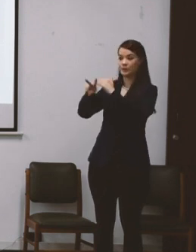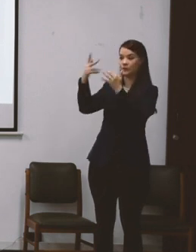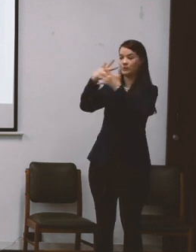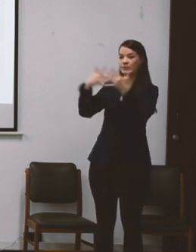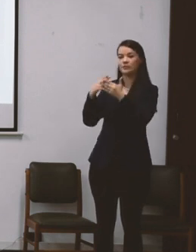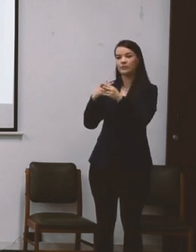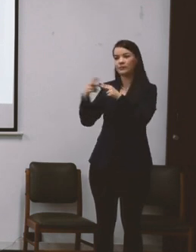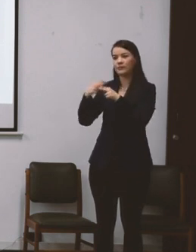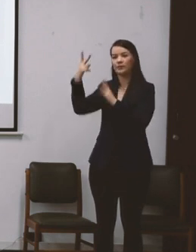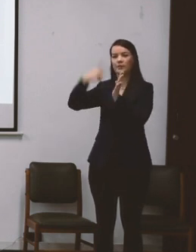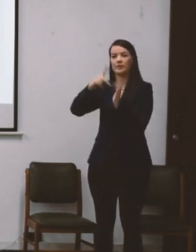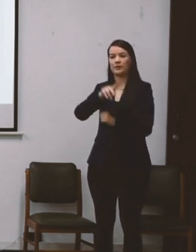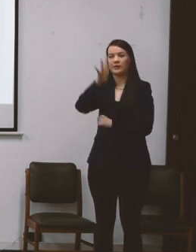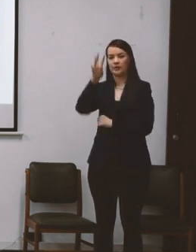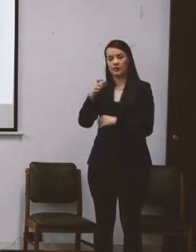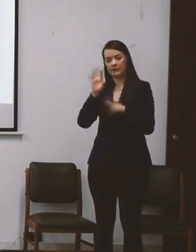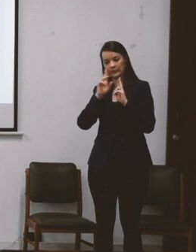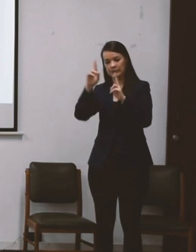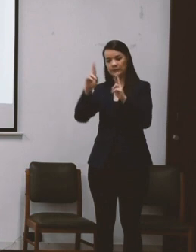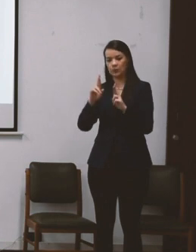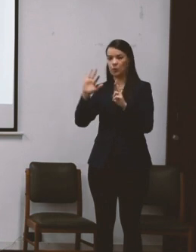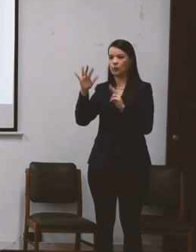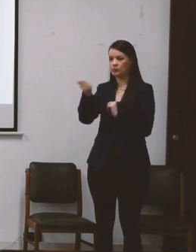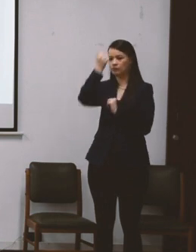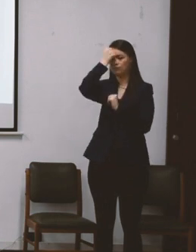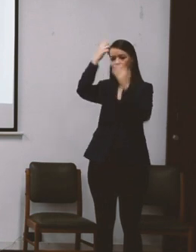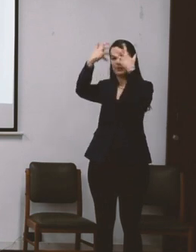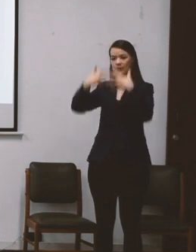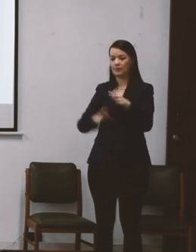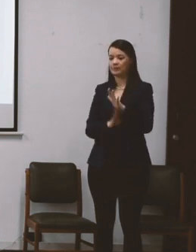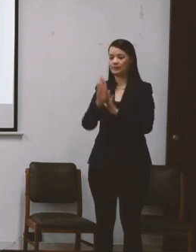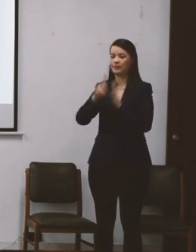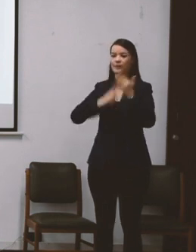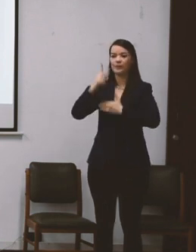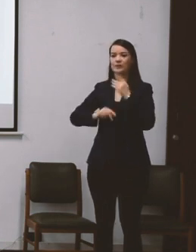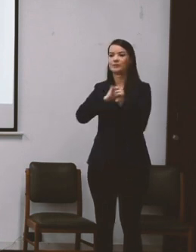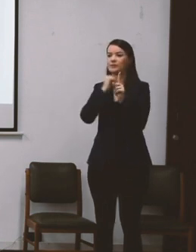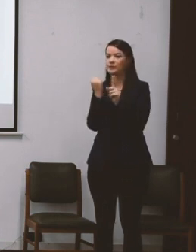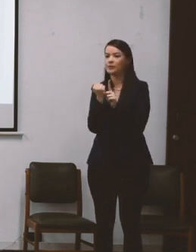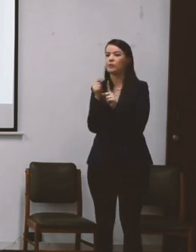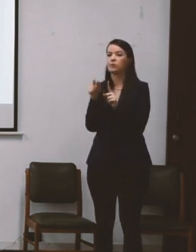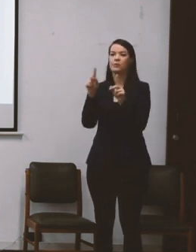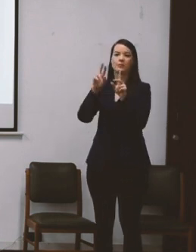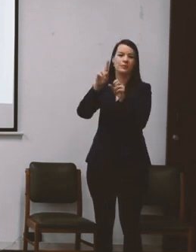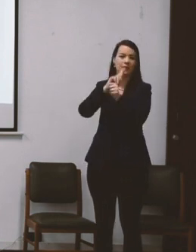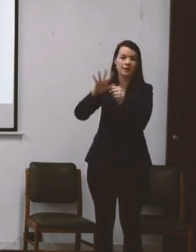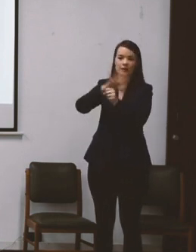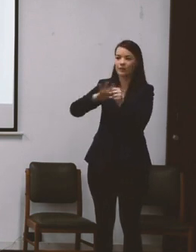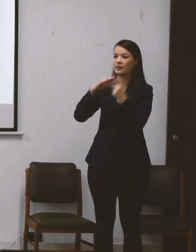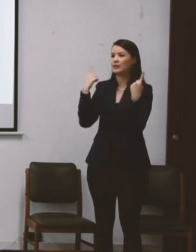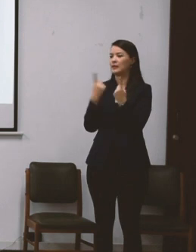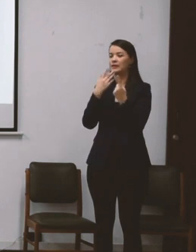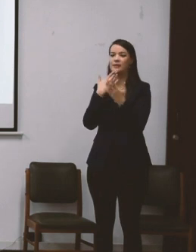en el 2019, ser reconocida como uno de los principales proyectos de emprendimiento social en el ámbito regional a través